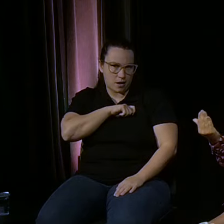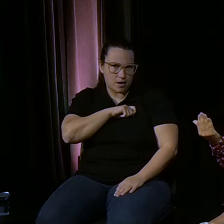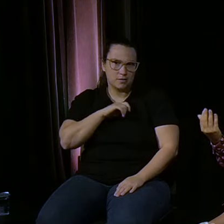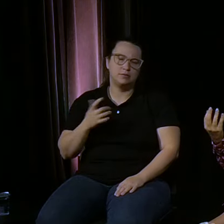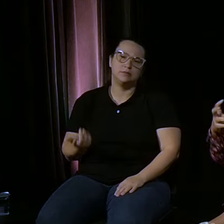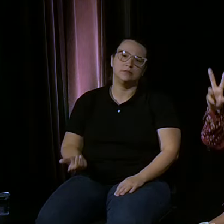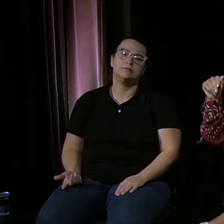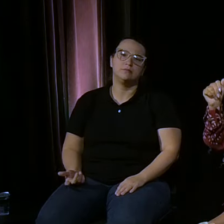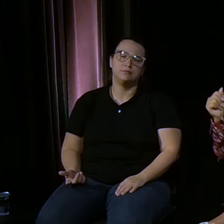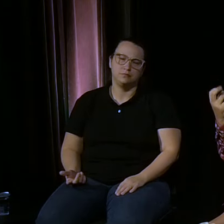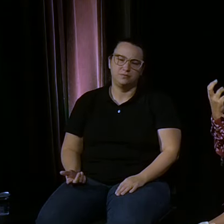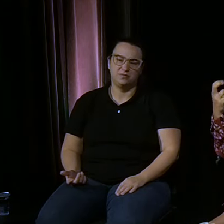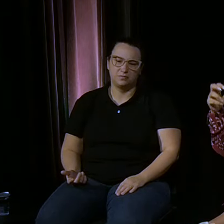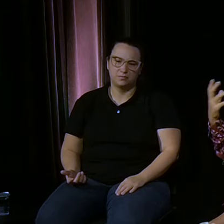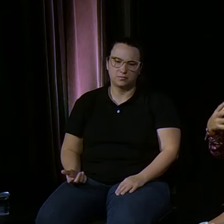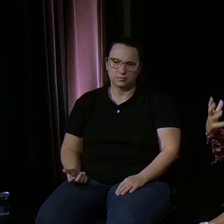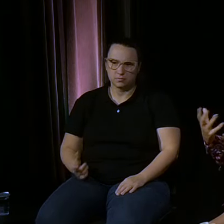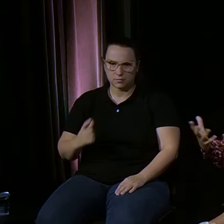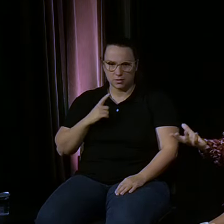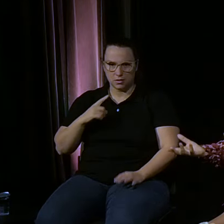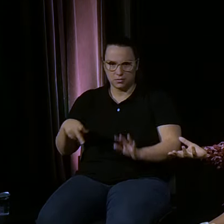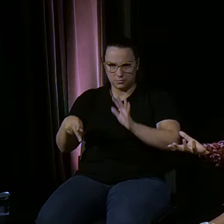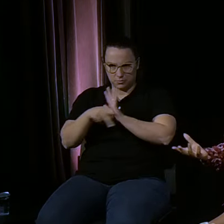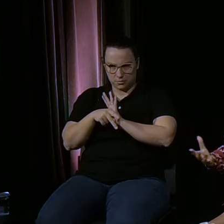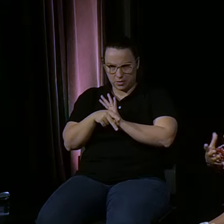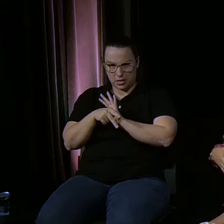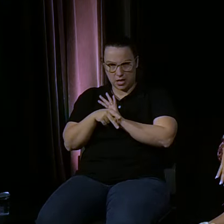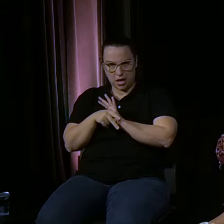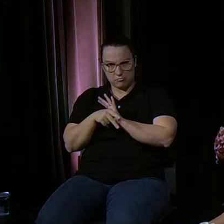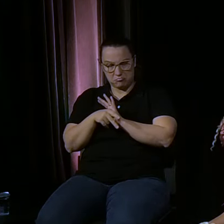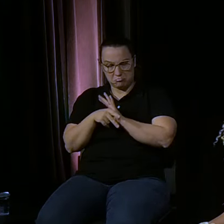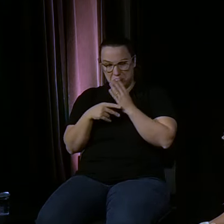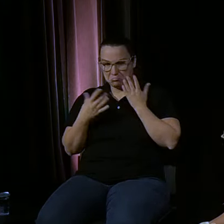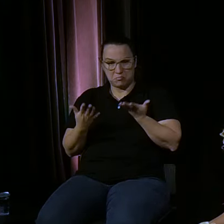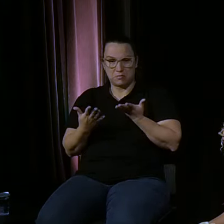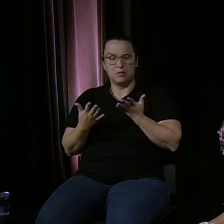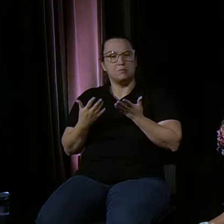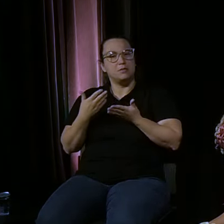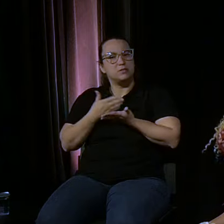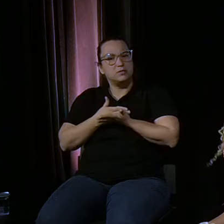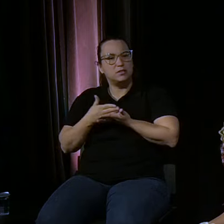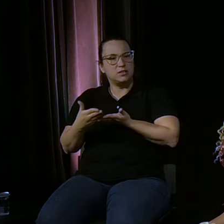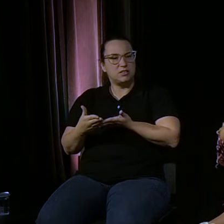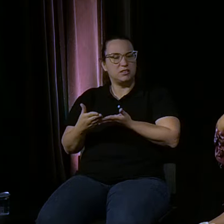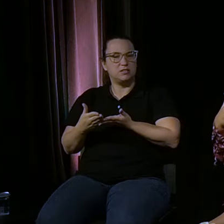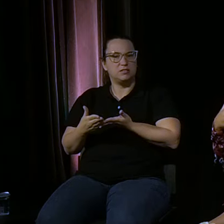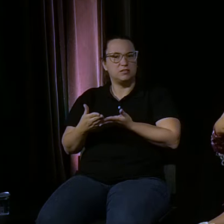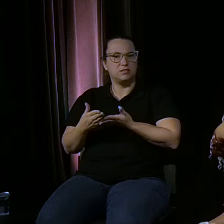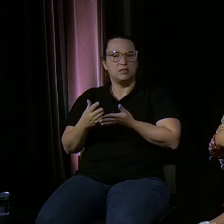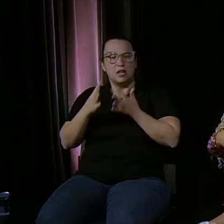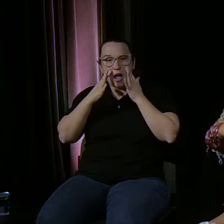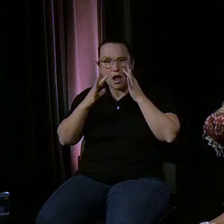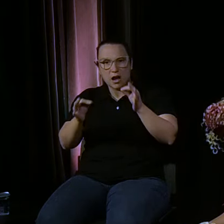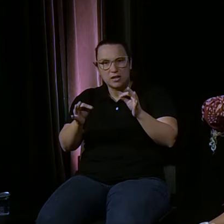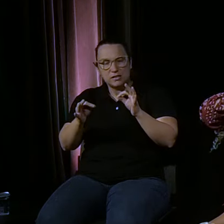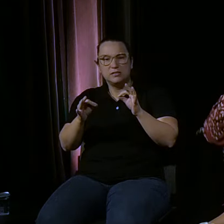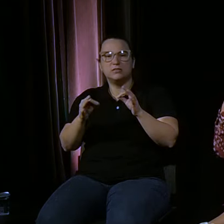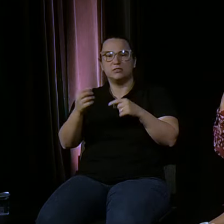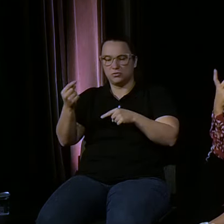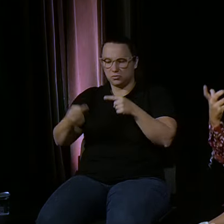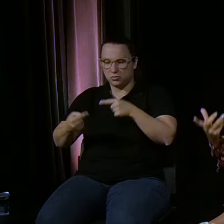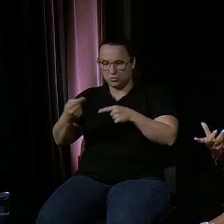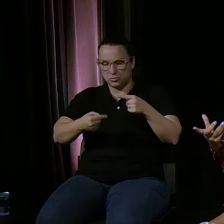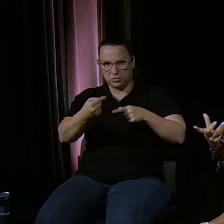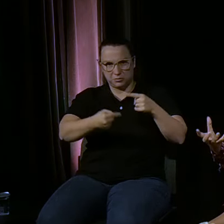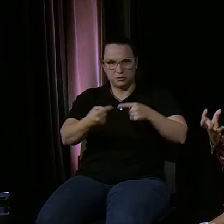porque isso vai fazer com que ele tenha mais propriedade ou não, mas temos indícios, digamos assim, de que ele era atento a essas